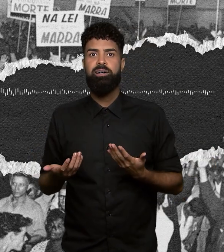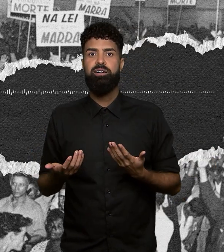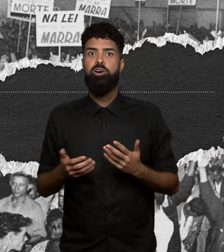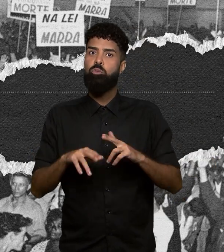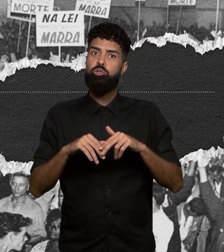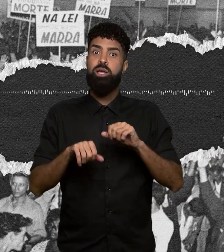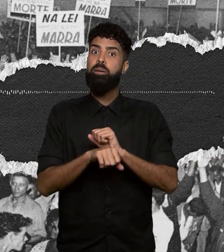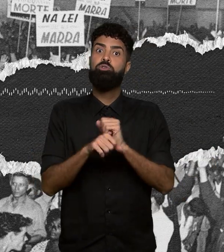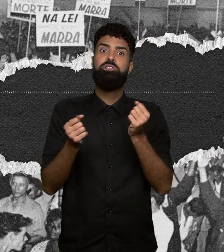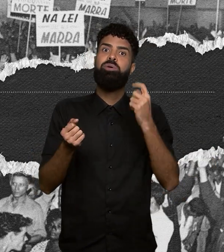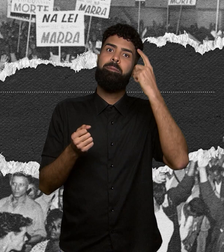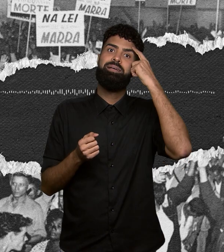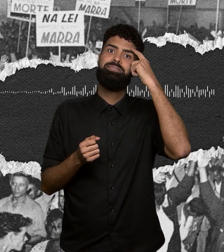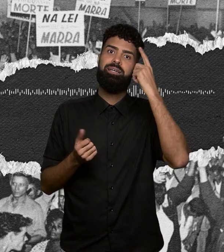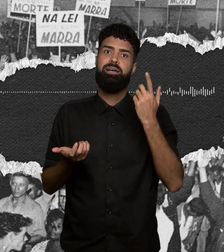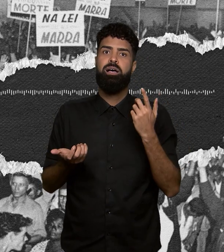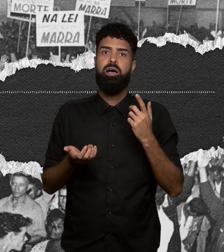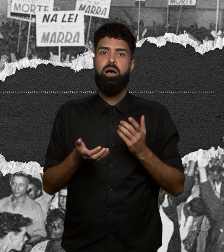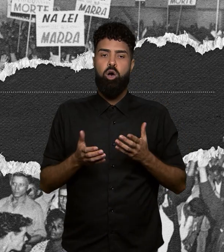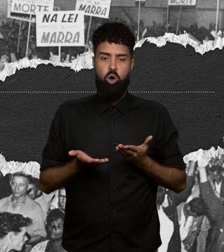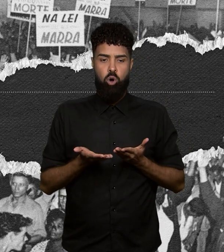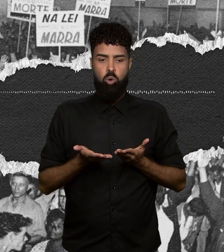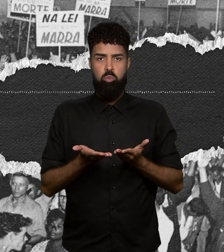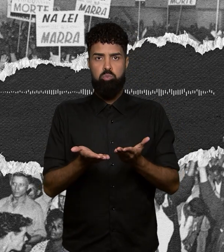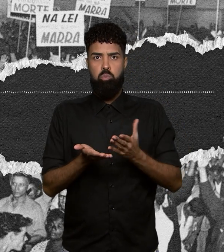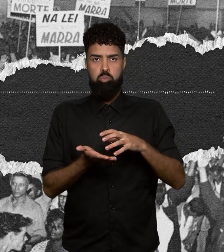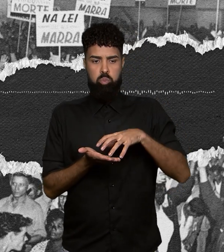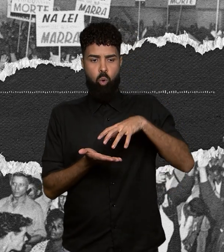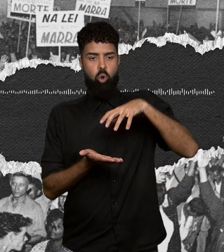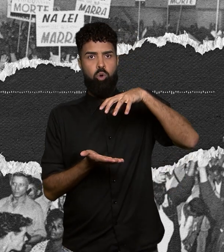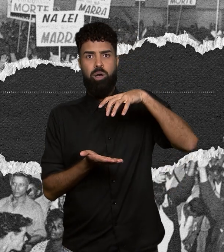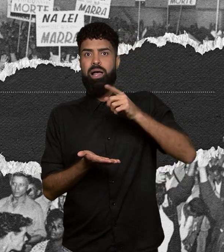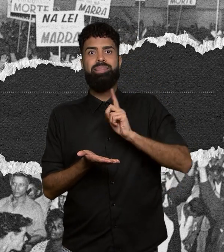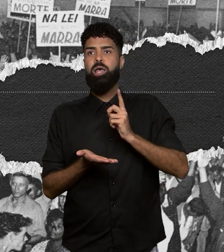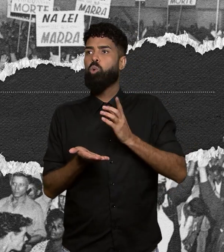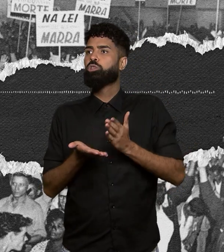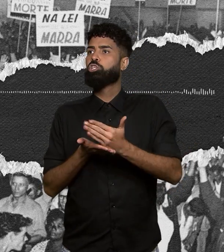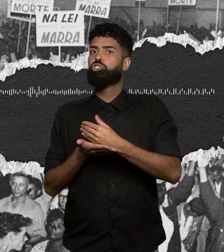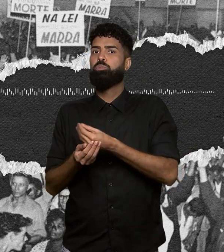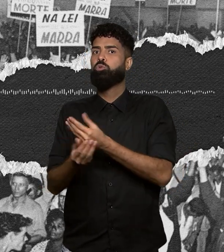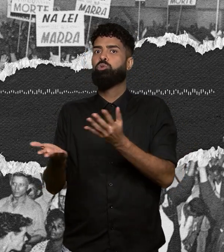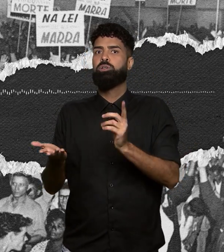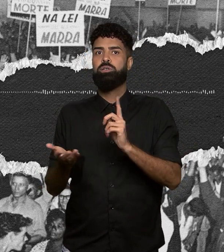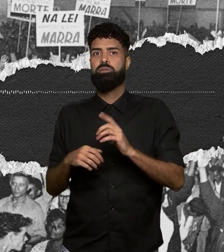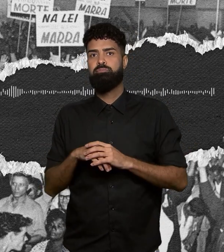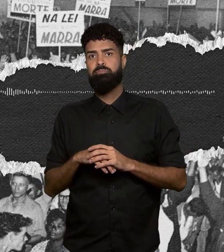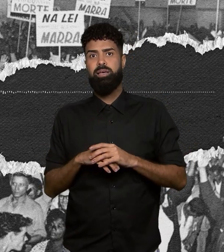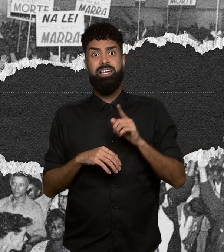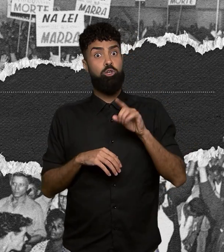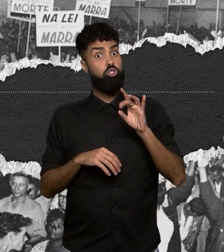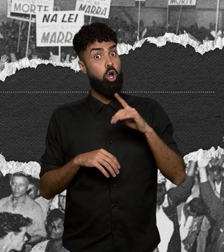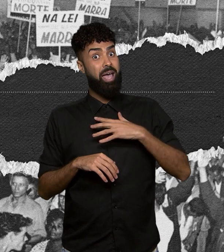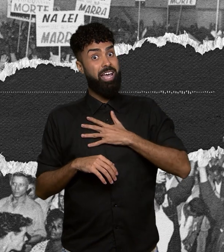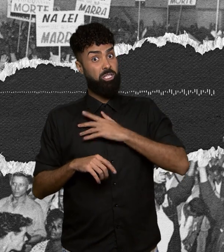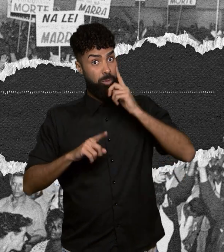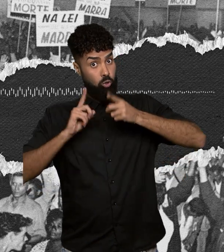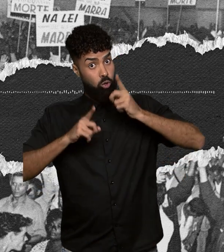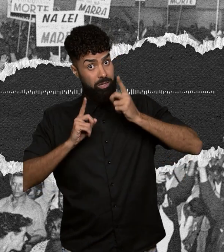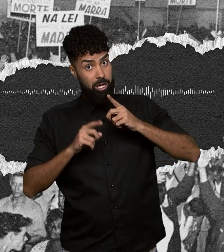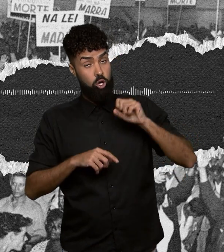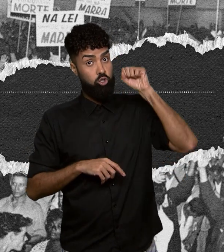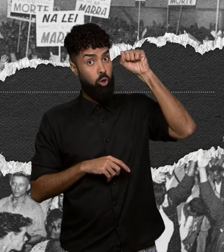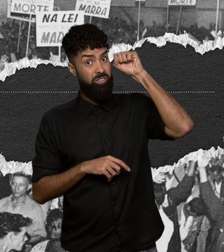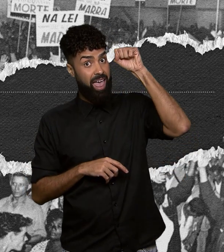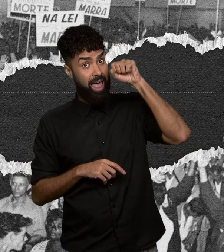é impossível em que o bolo cresce e a distribuição é ruim isso só num regime autoritário do